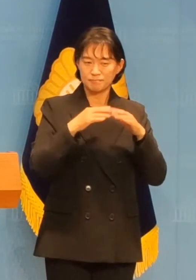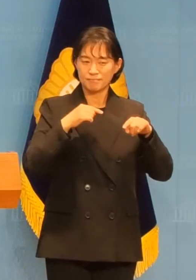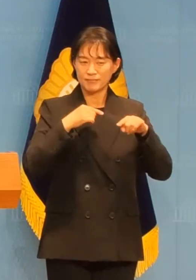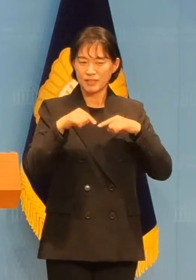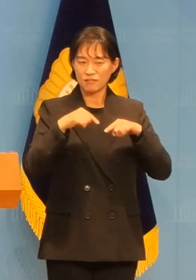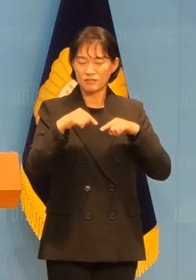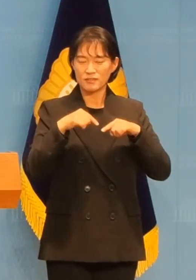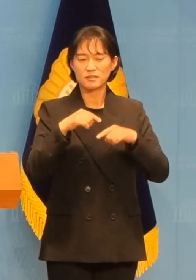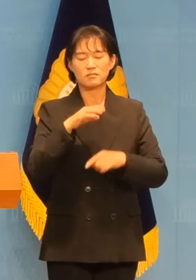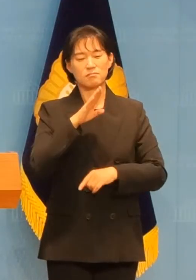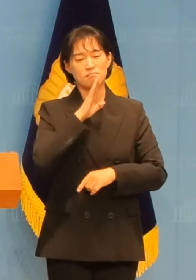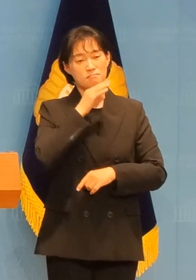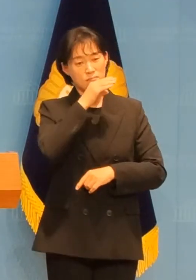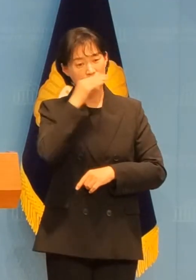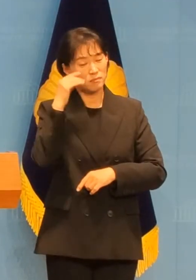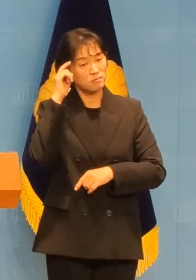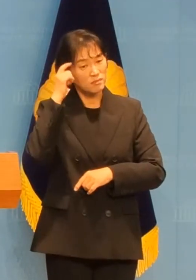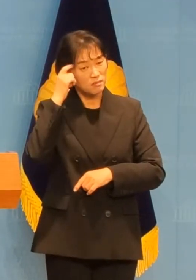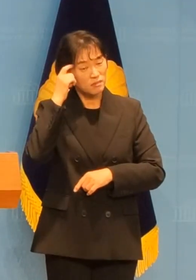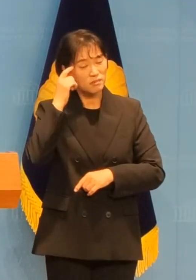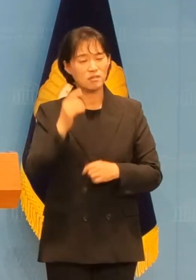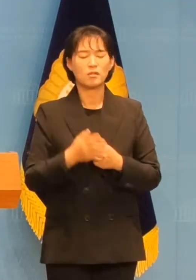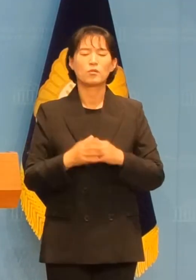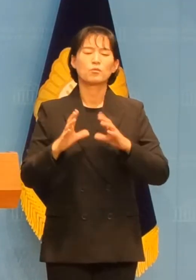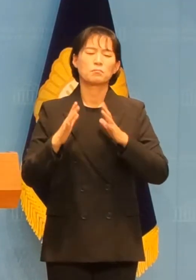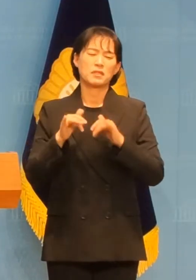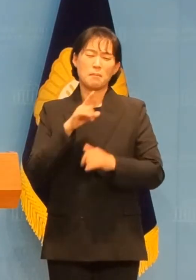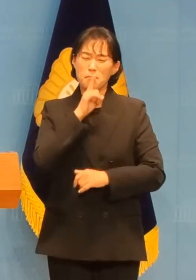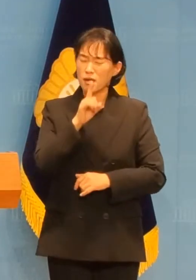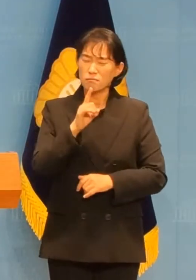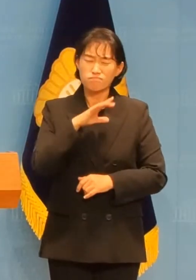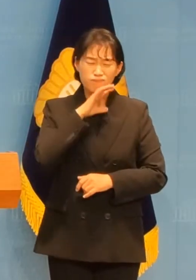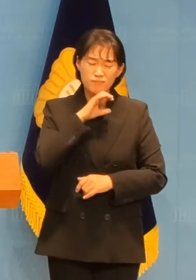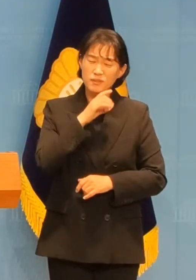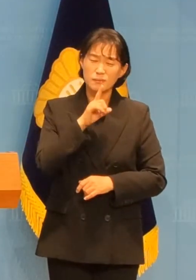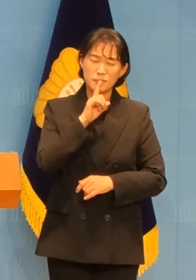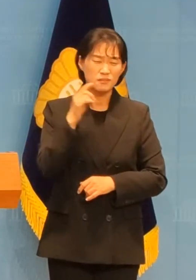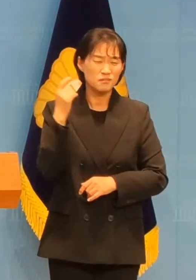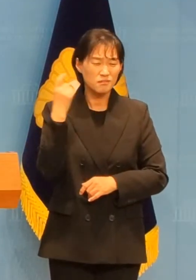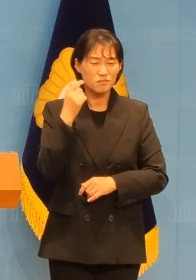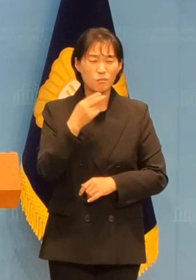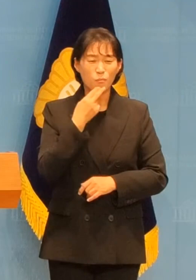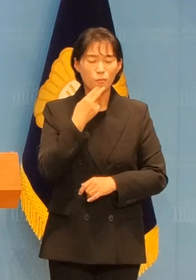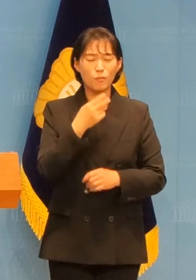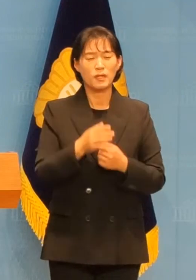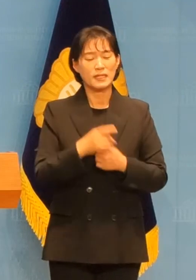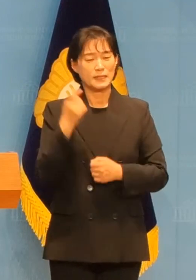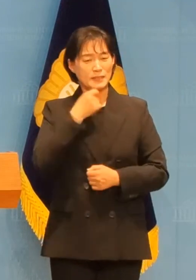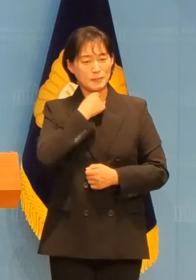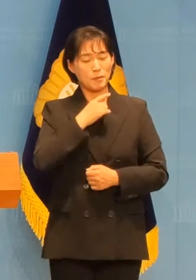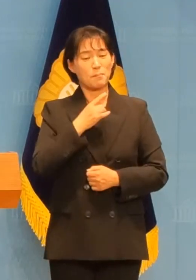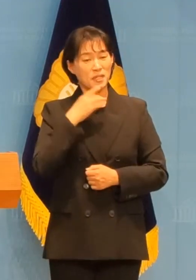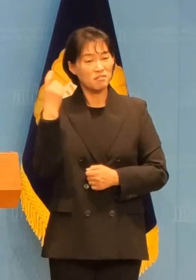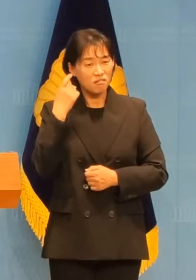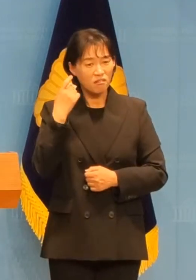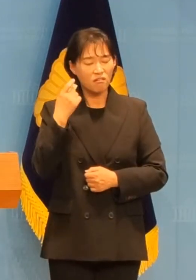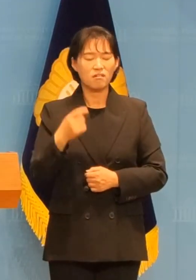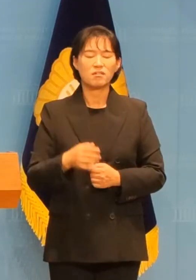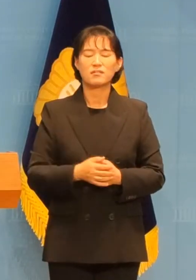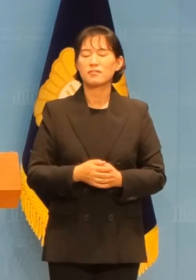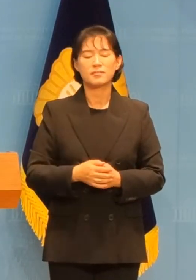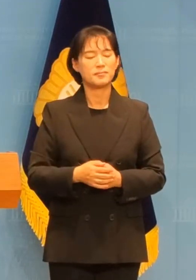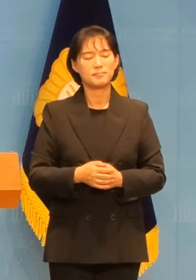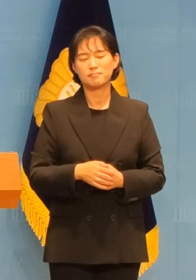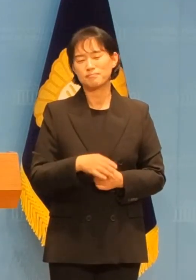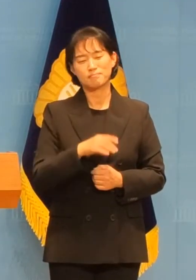올바르다고 생각하는 겁니까? 국민의 아우성은 보이지 않고 듣고 싶은 것만 들으려는 본성이 또다시 나타나고